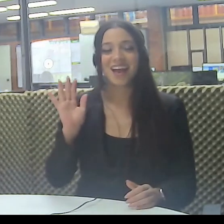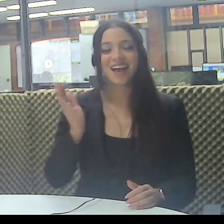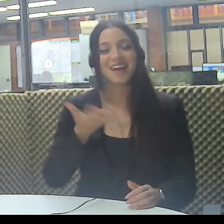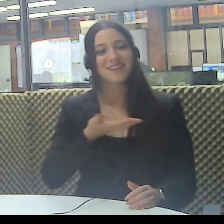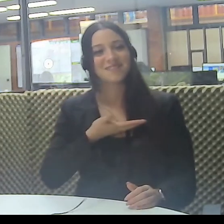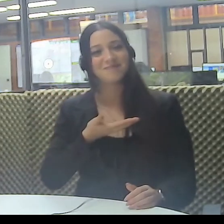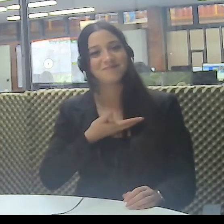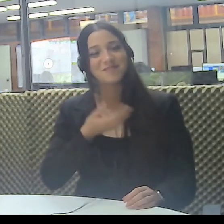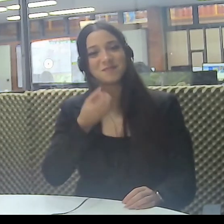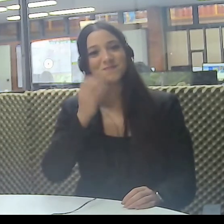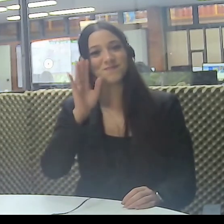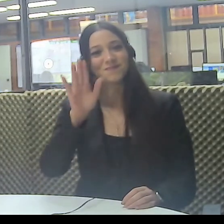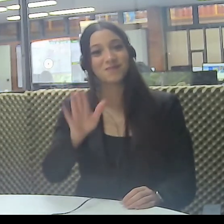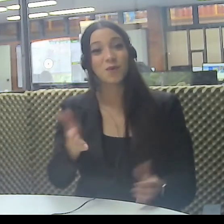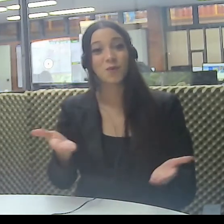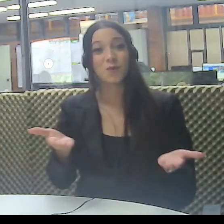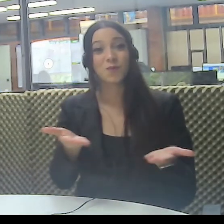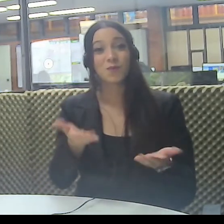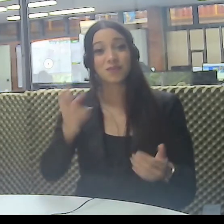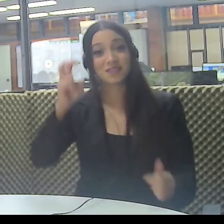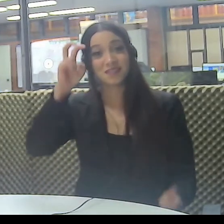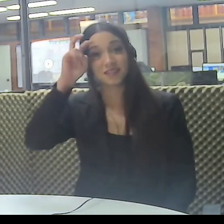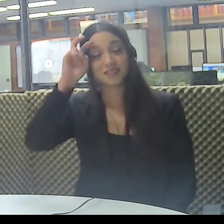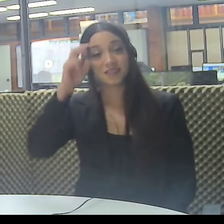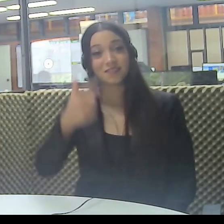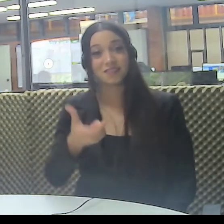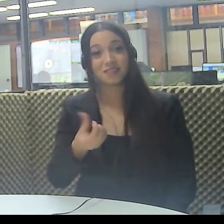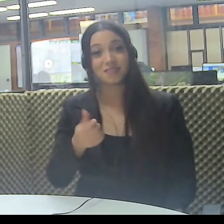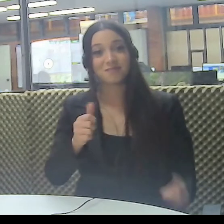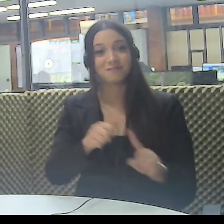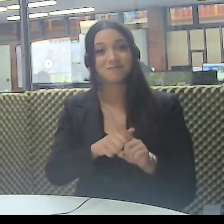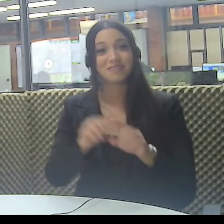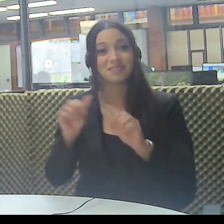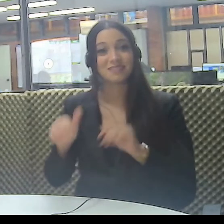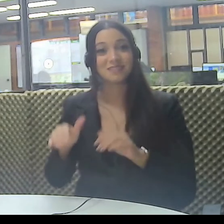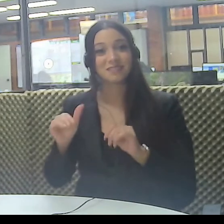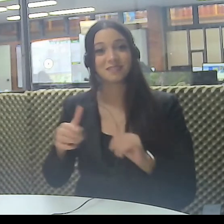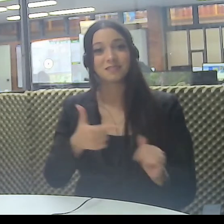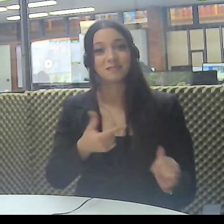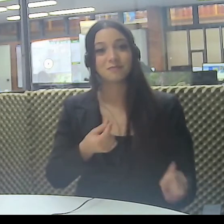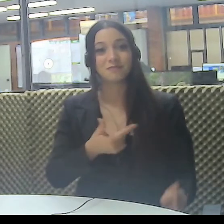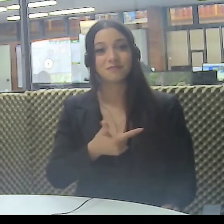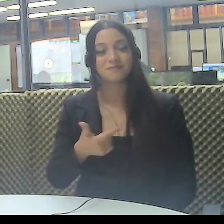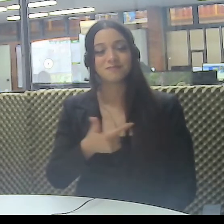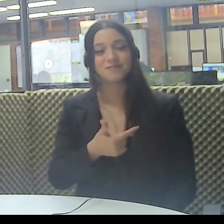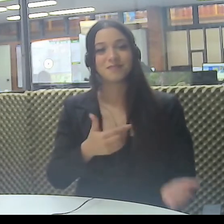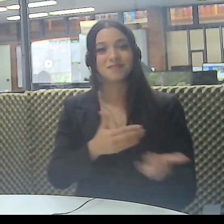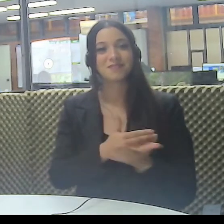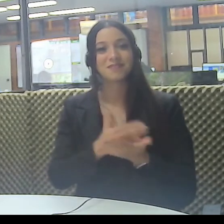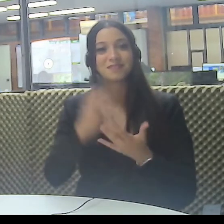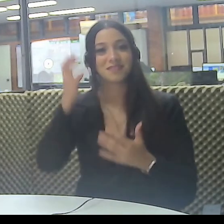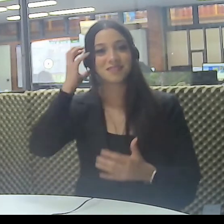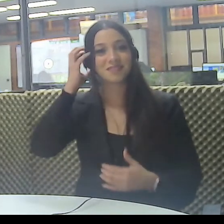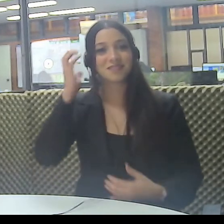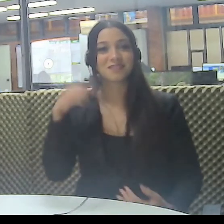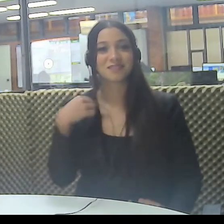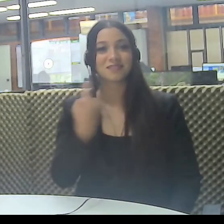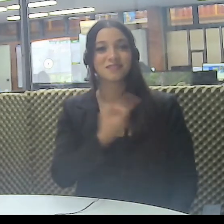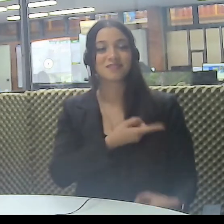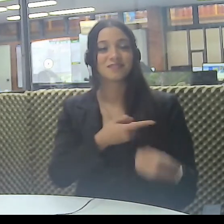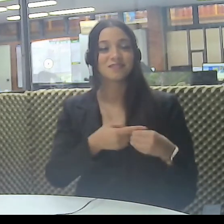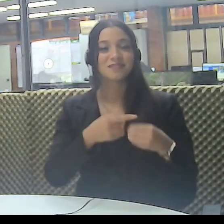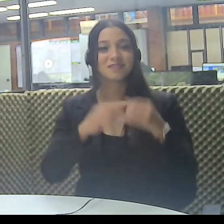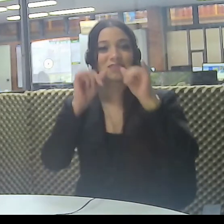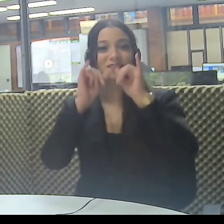meu amigo, minha amiga, boa tarde. Hoje é quinta-feira, 29 de setembro de 2022. Está no ar a Rádio Nossa Cidade com o boletim